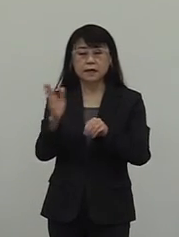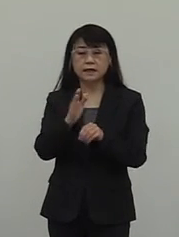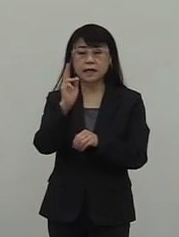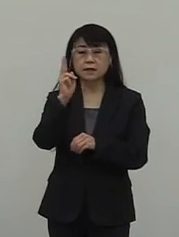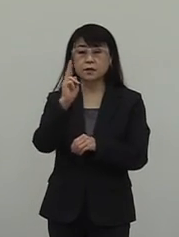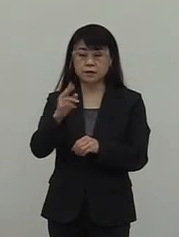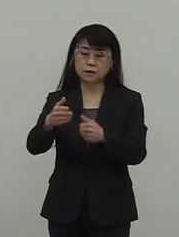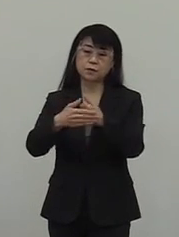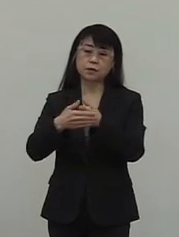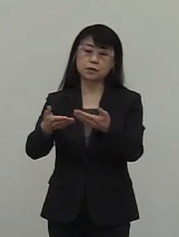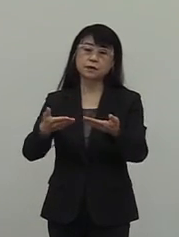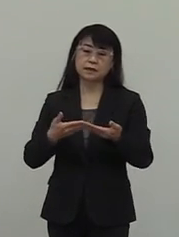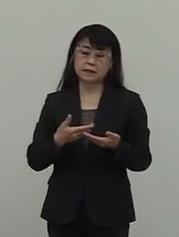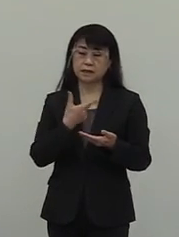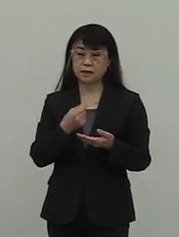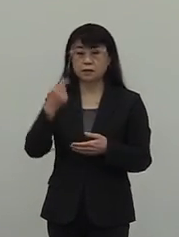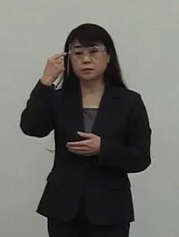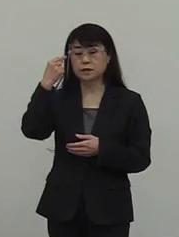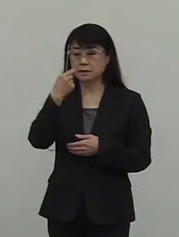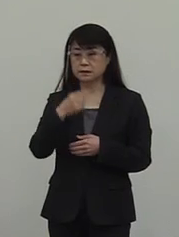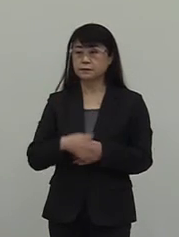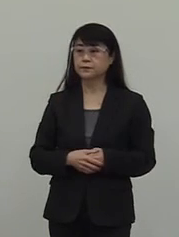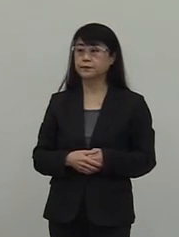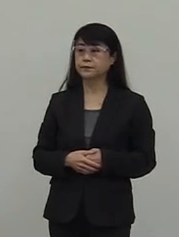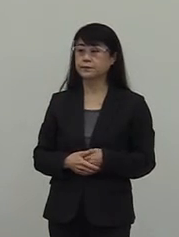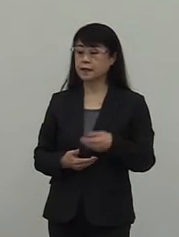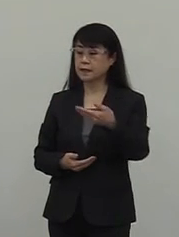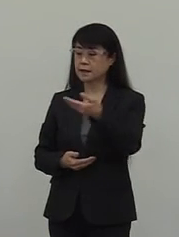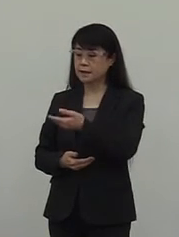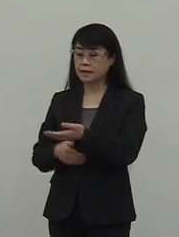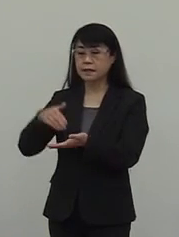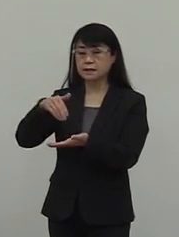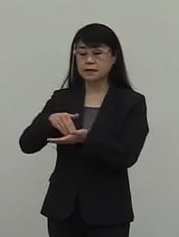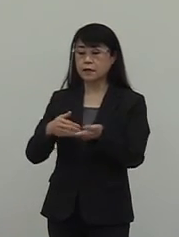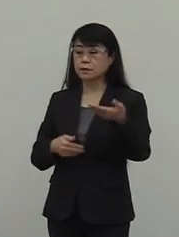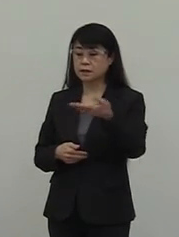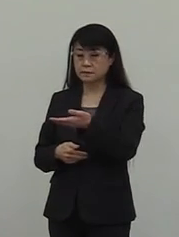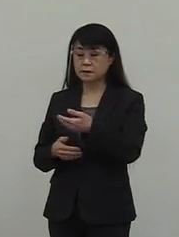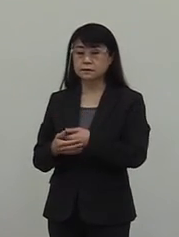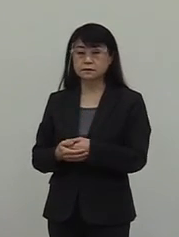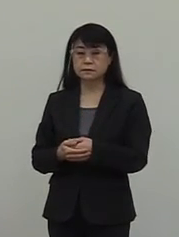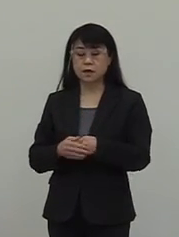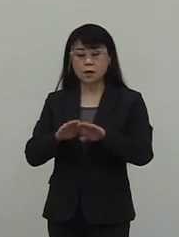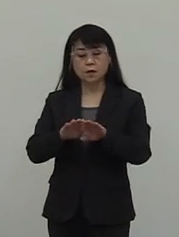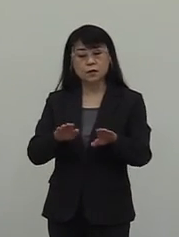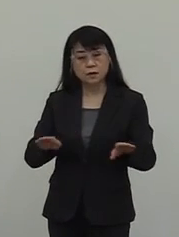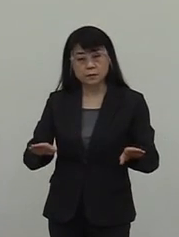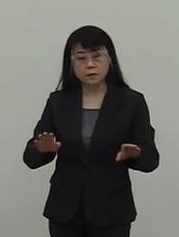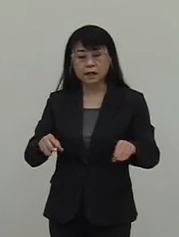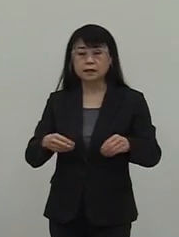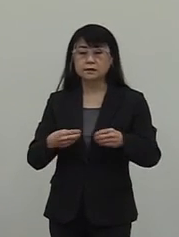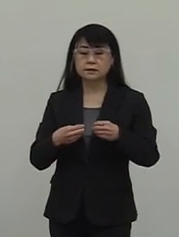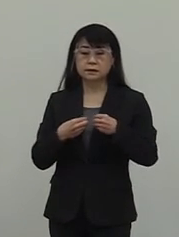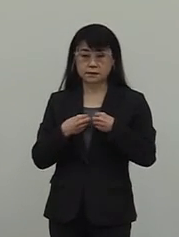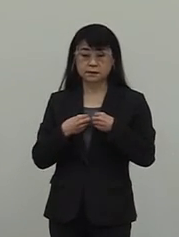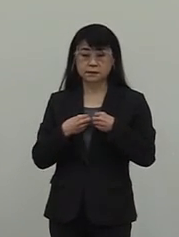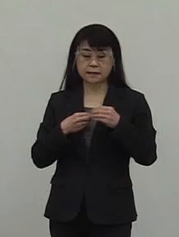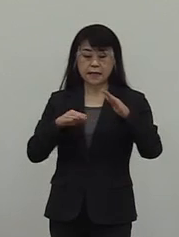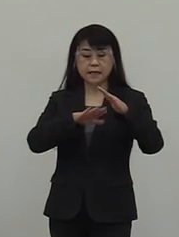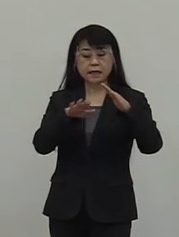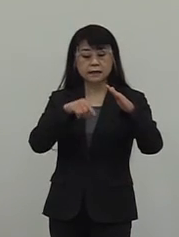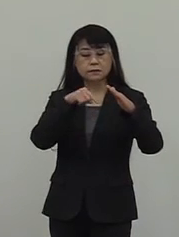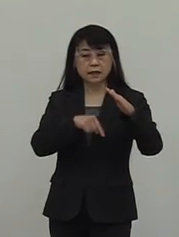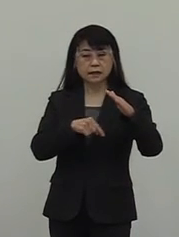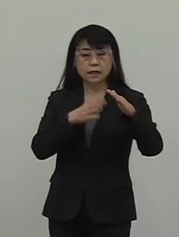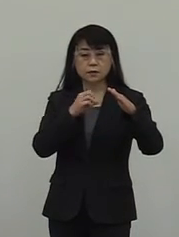ただくということになると思います。 最後にもう一点だけ、その小さなお子さんが感染して、で家庭内で